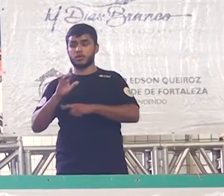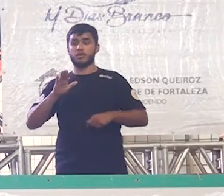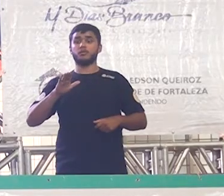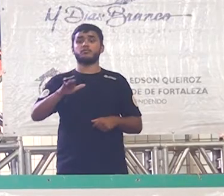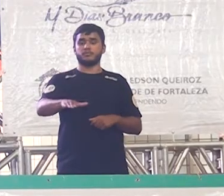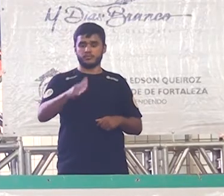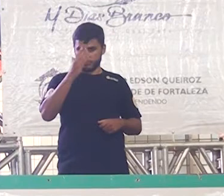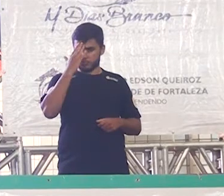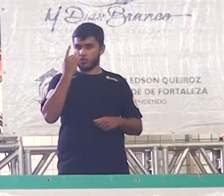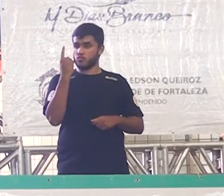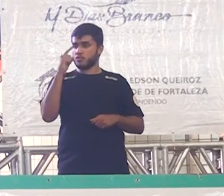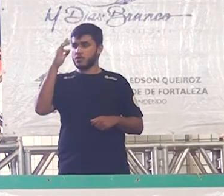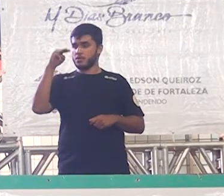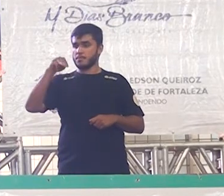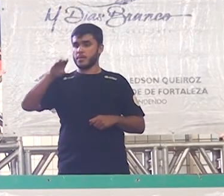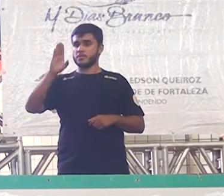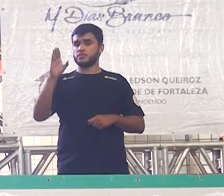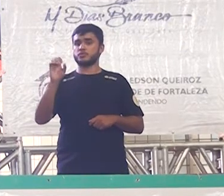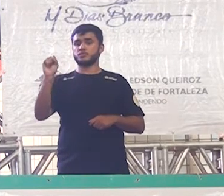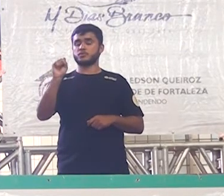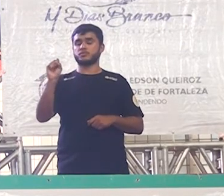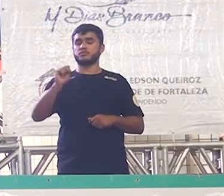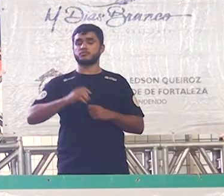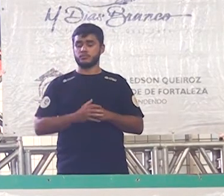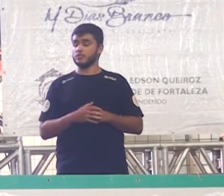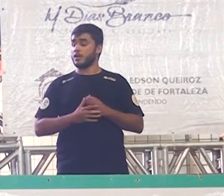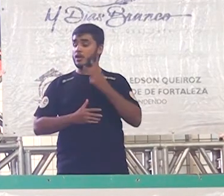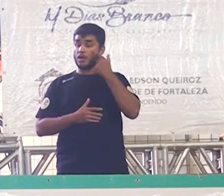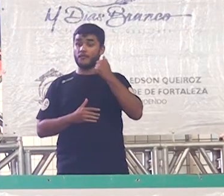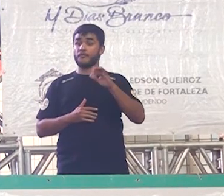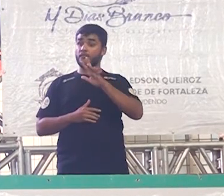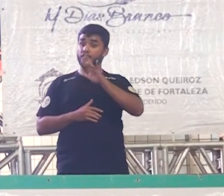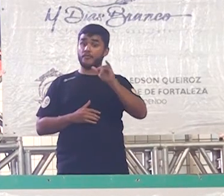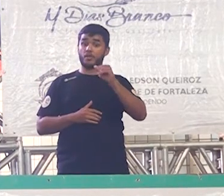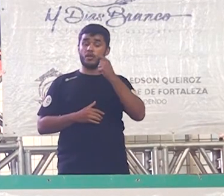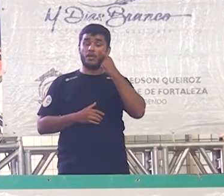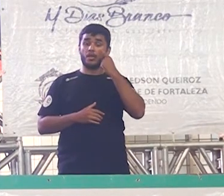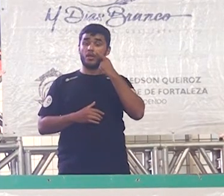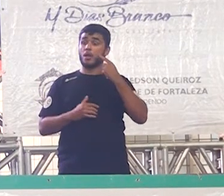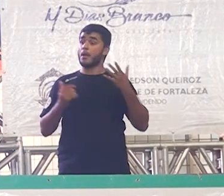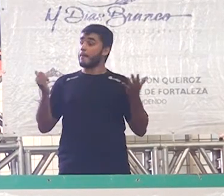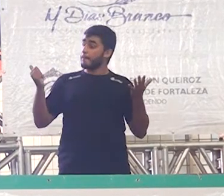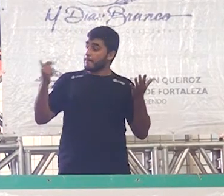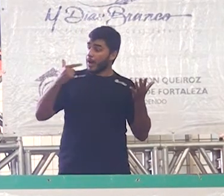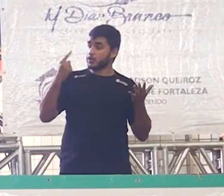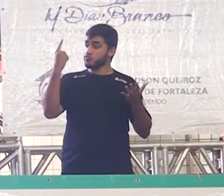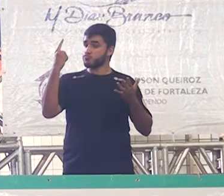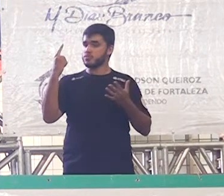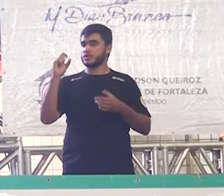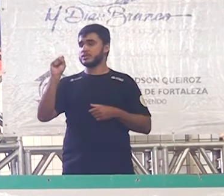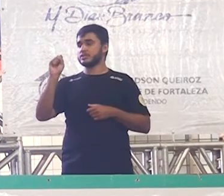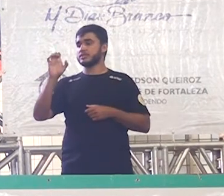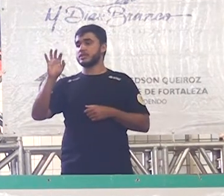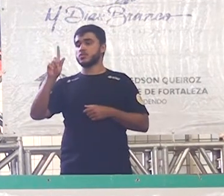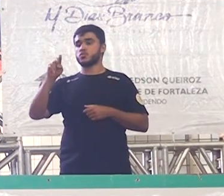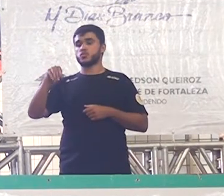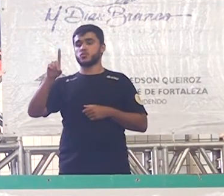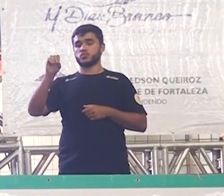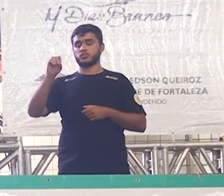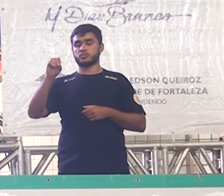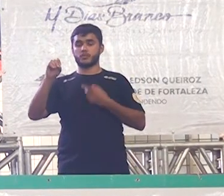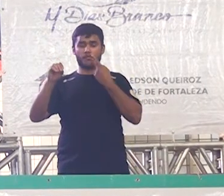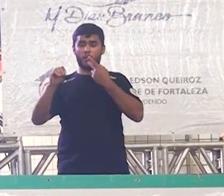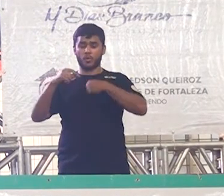segundo e ele passou mais 1 segundo acelerando. Eu não disponho de tempo. Se eu